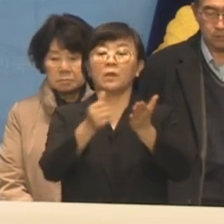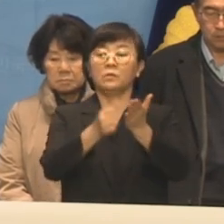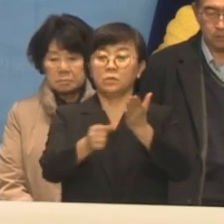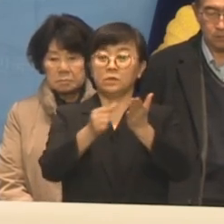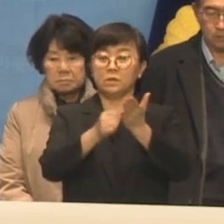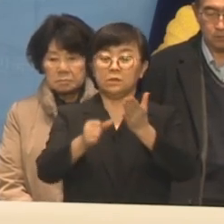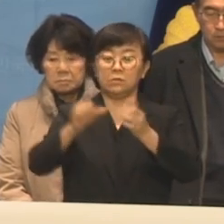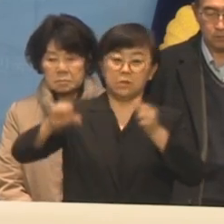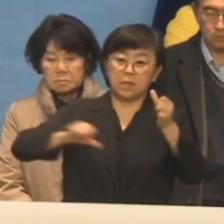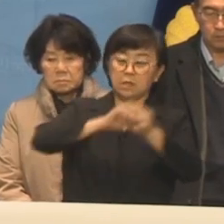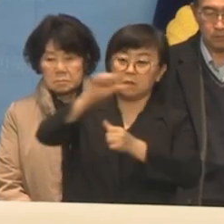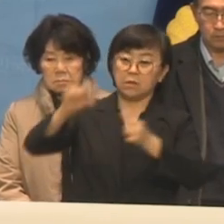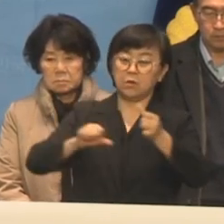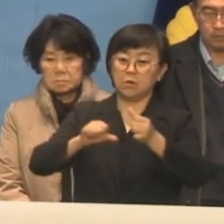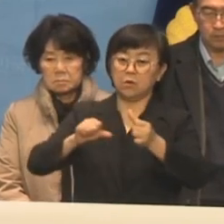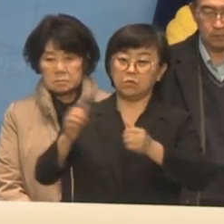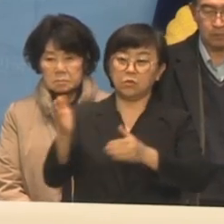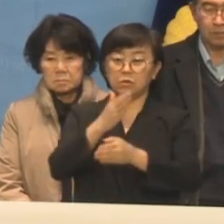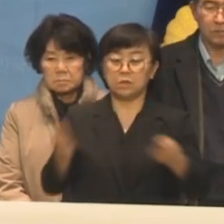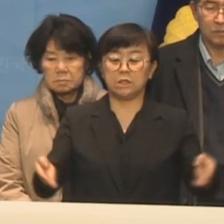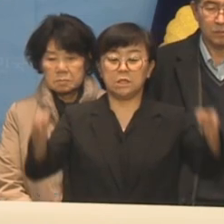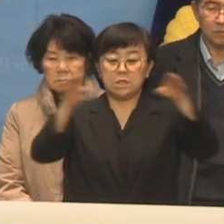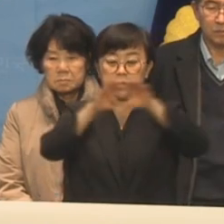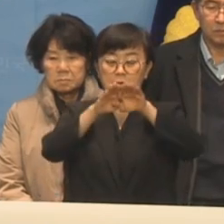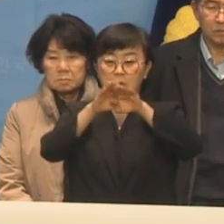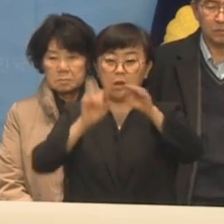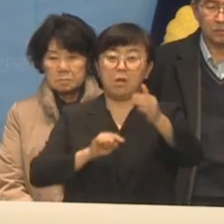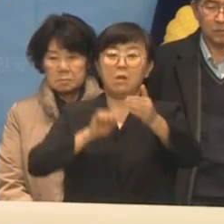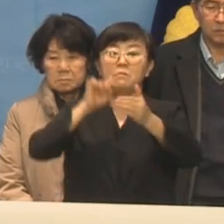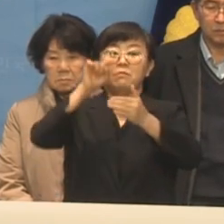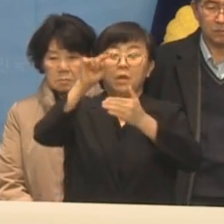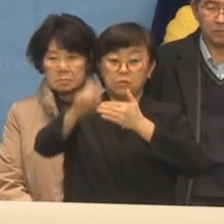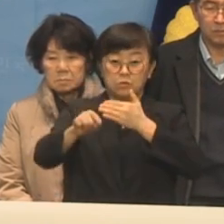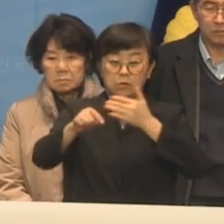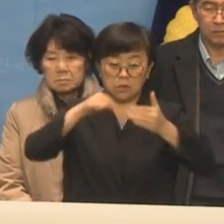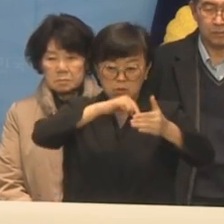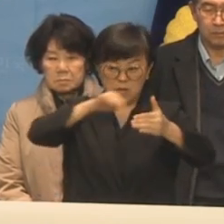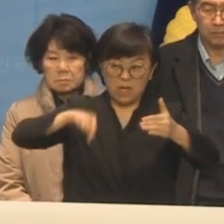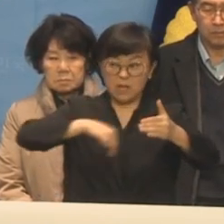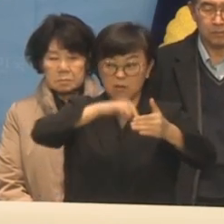물질이 환경으로, 그리고 시설 밖으로, 시설 내라 하더라도